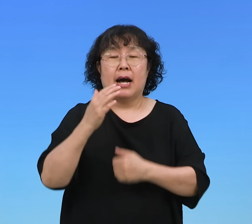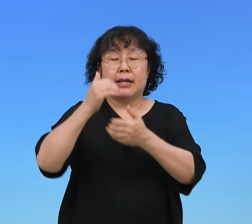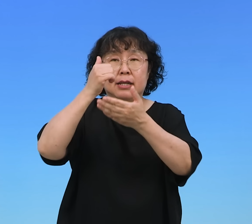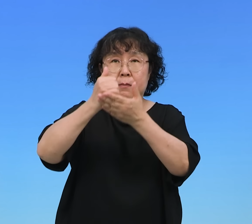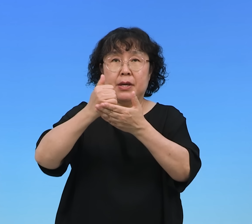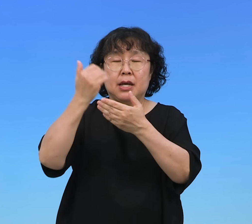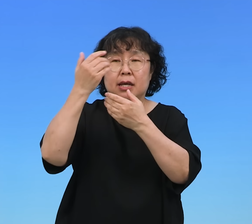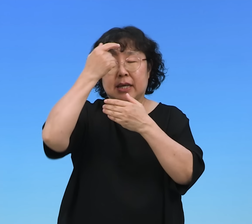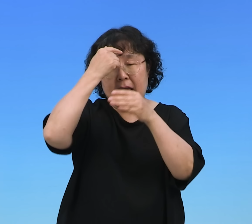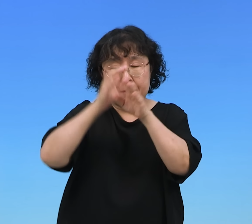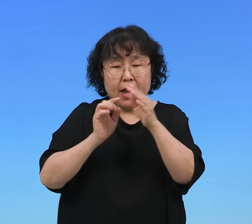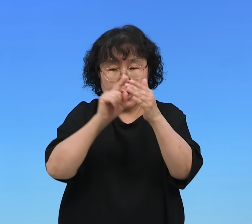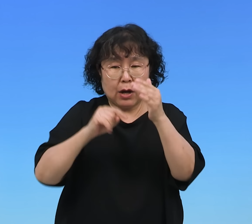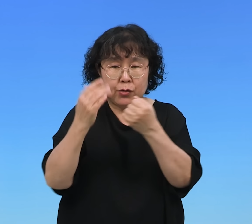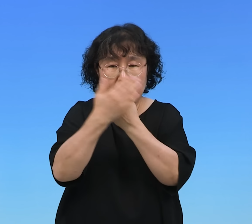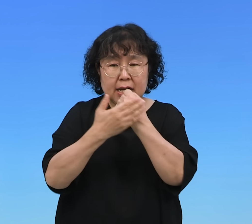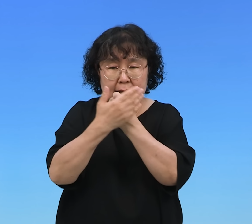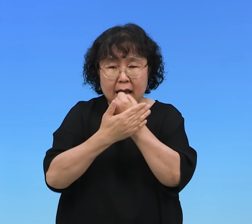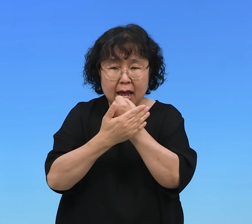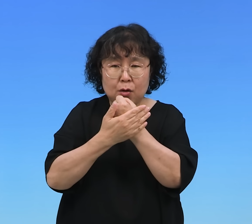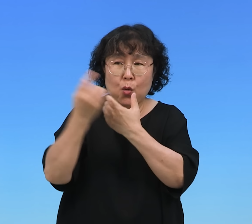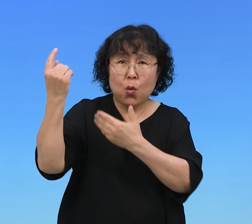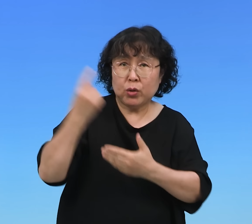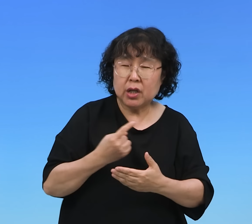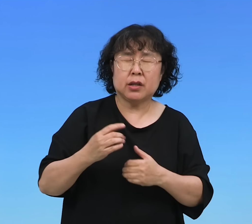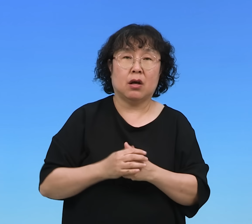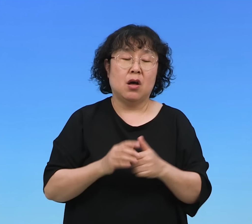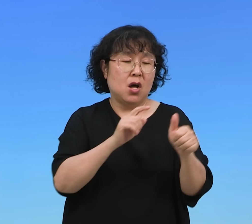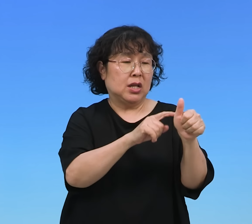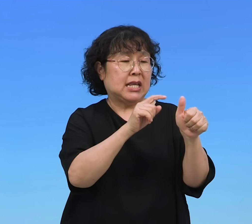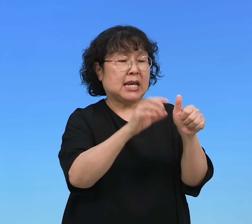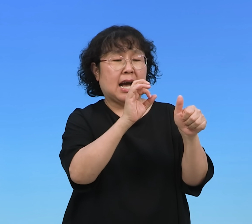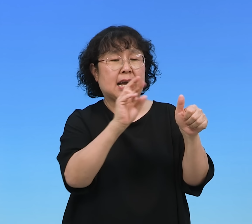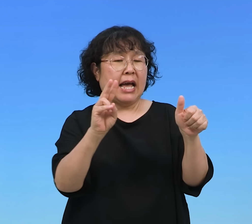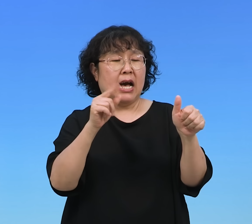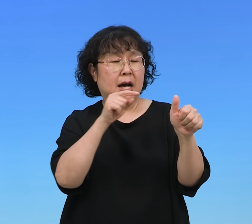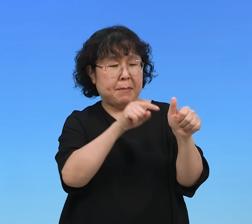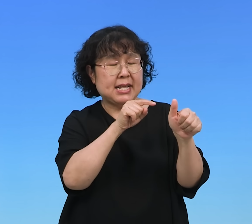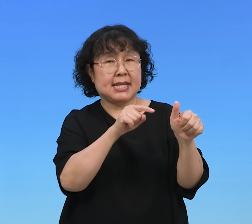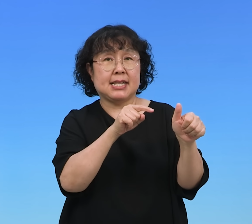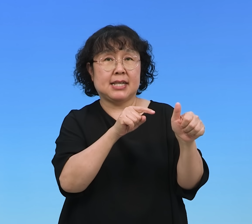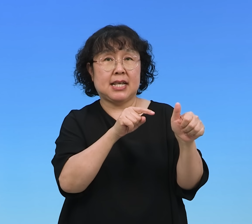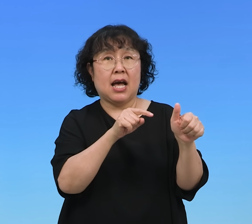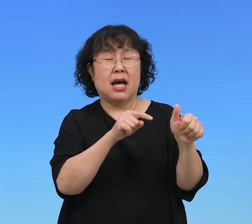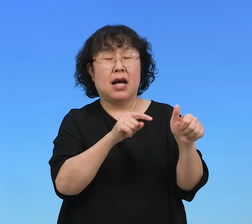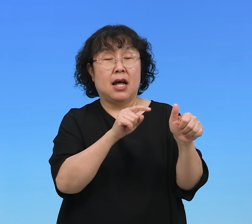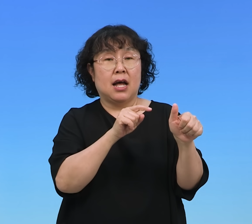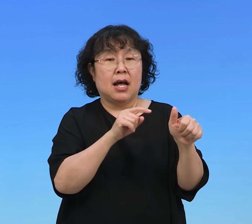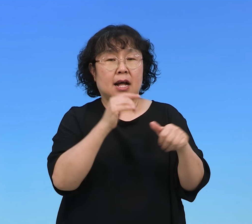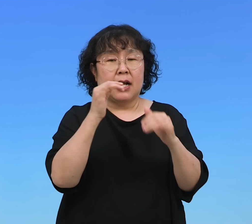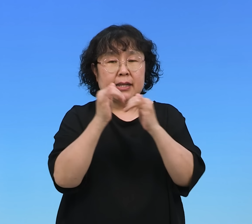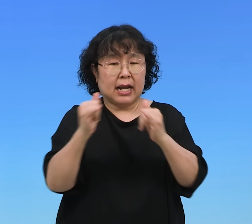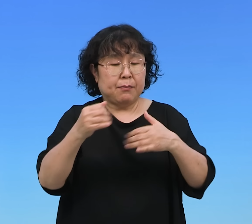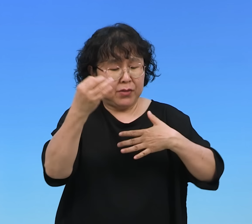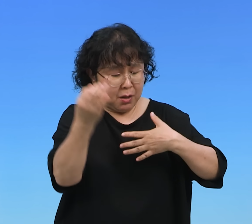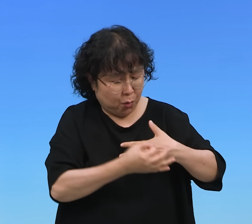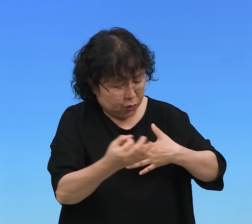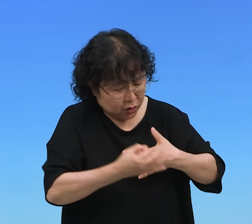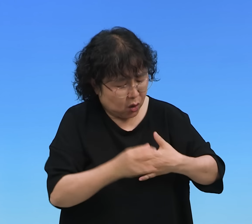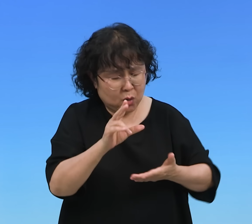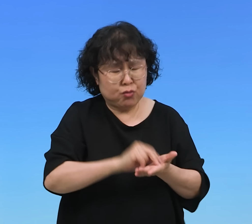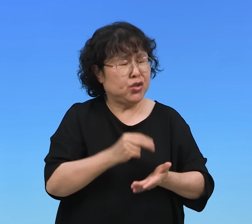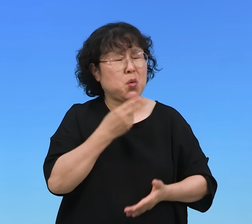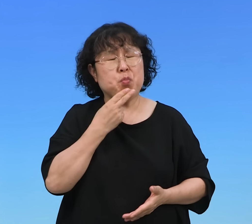네가 야베스다, 왜 네가 초라하냐, 사람들이 주목하지 않는 게 그게 그렇게 큰 문제냐, 껍데기만